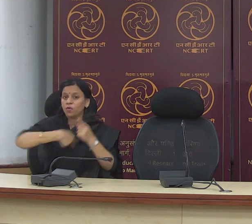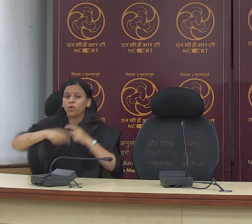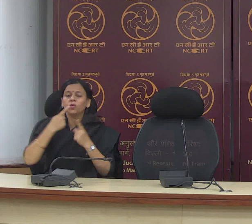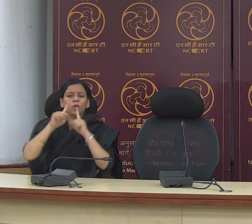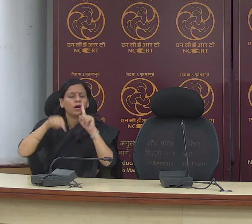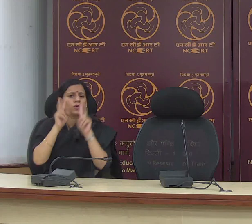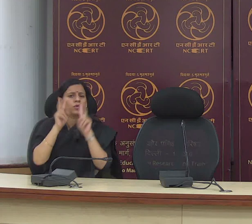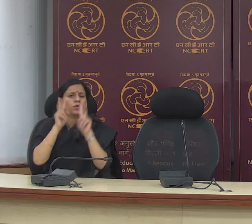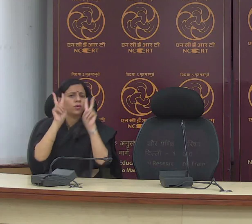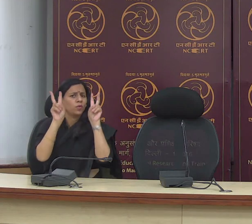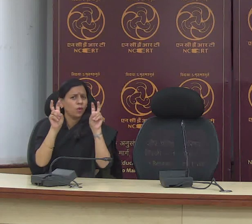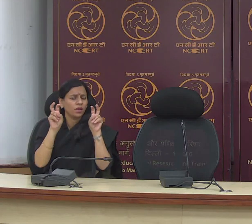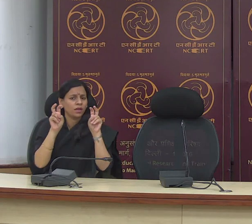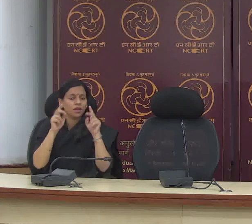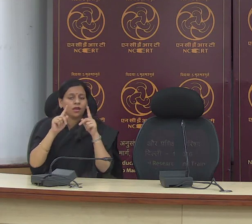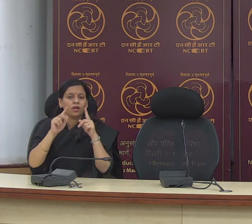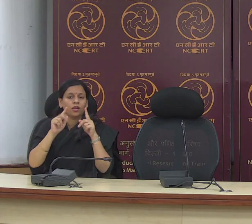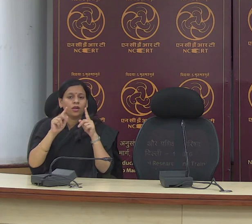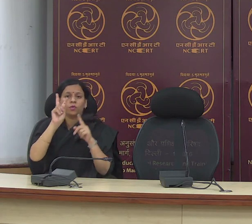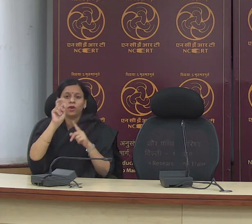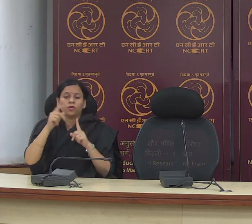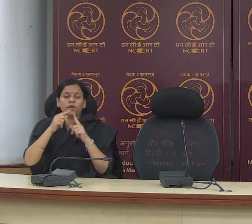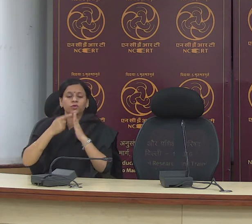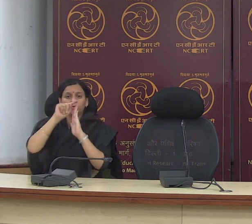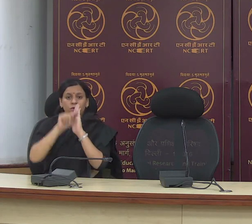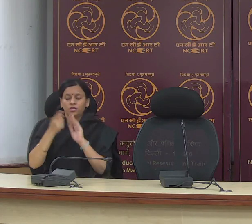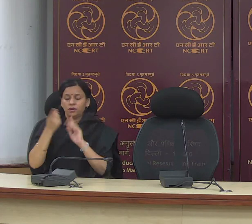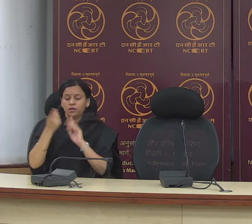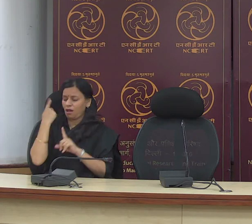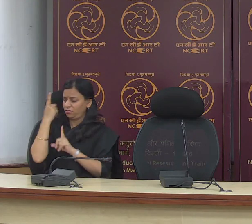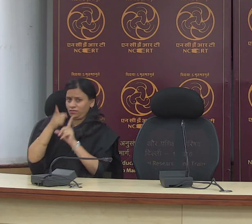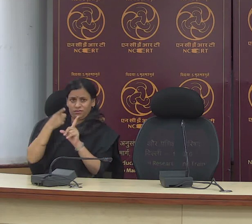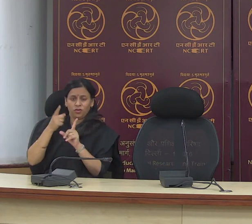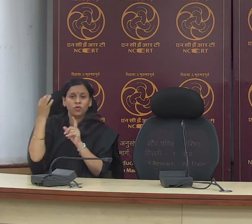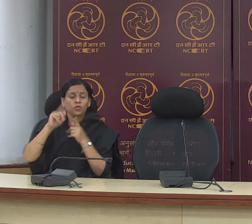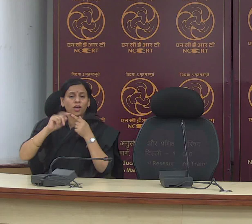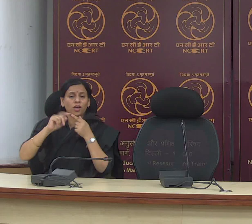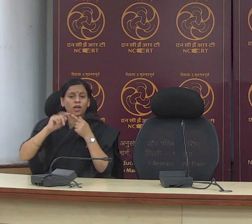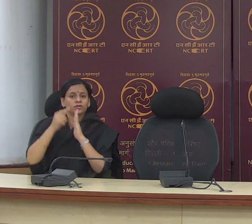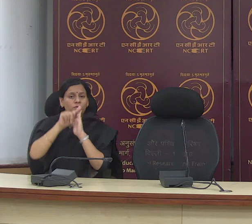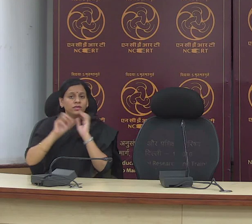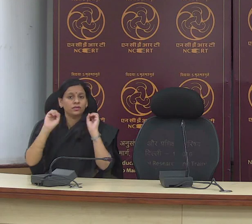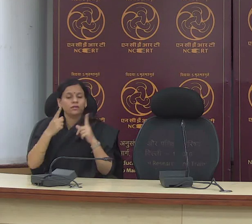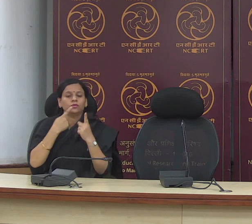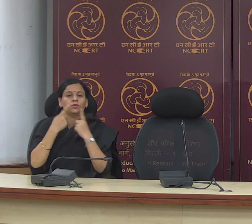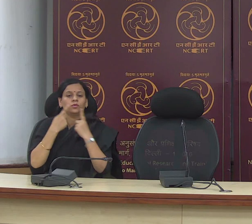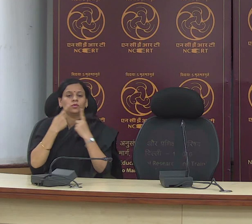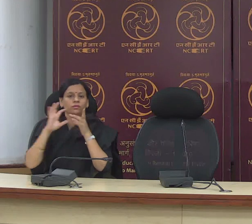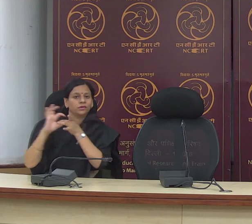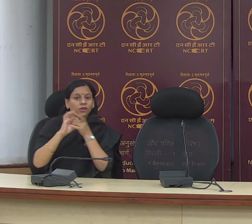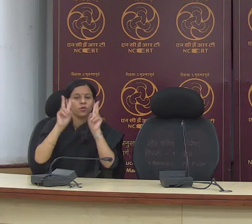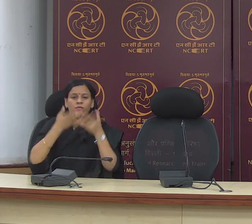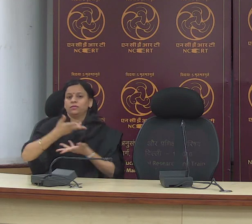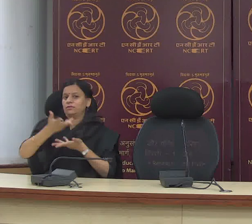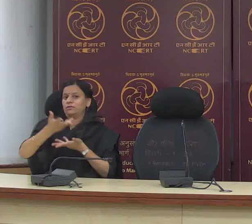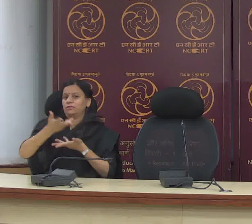कर रहे हैं अपनी न्यू एजुकेशन पॉलिसी 2020, जो हमारे पिछले वर्ष ही अभी जो हमारी नई शिक्षा नीति आई है उसके बाद जो रफ्तार पकड़ी है